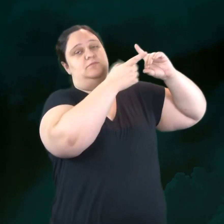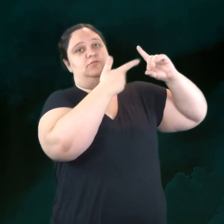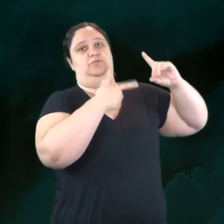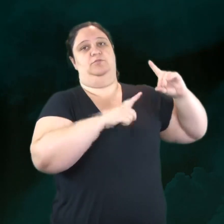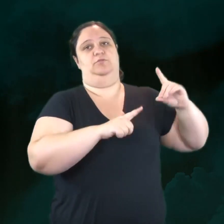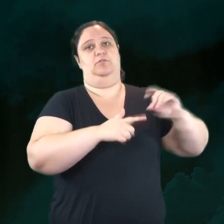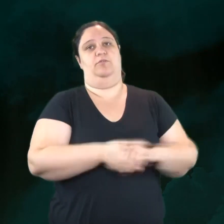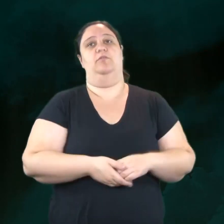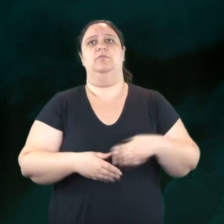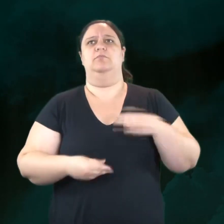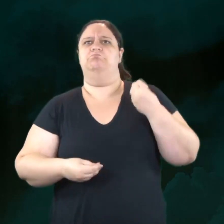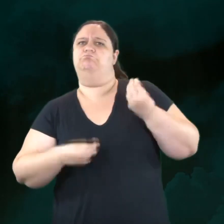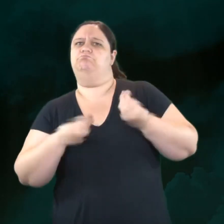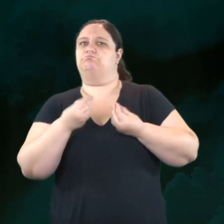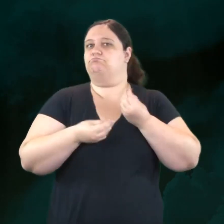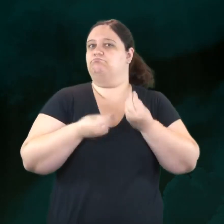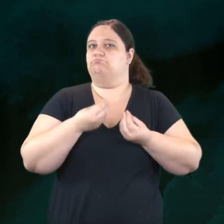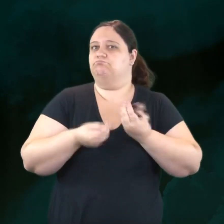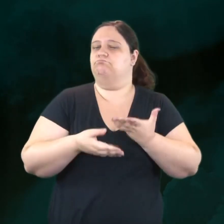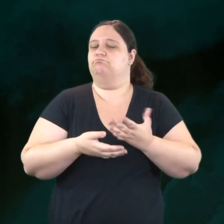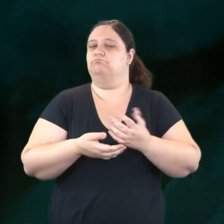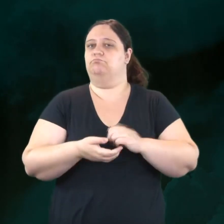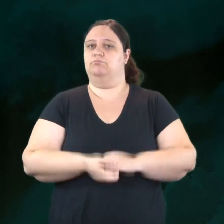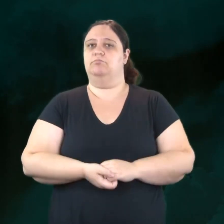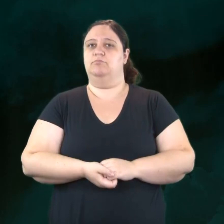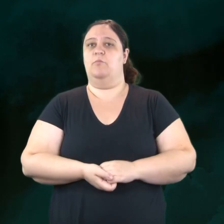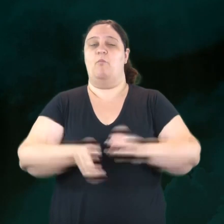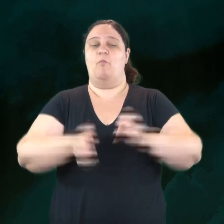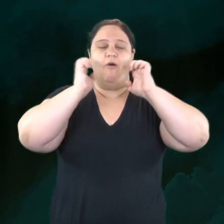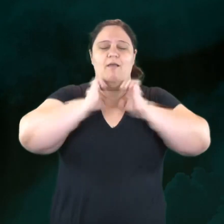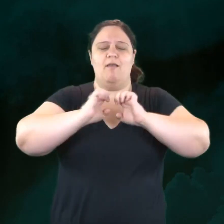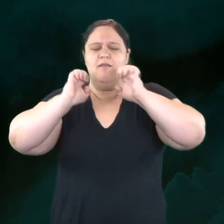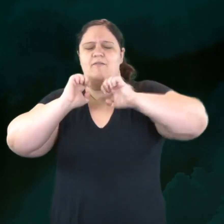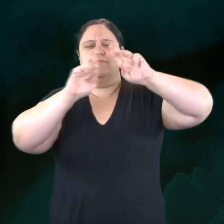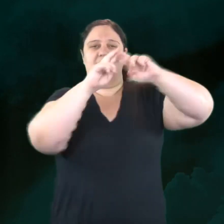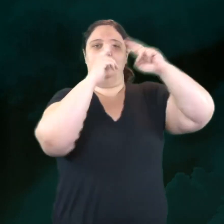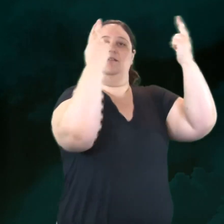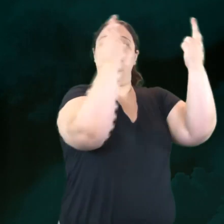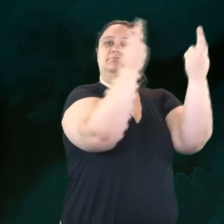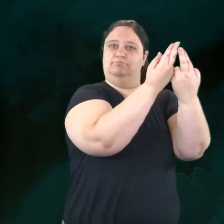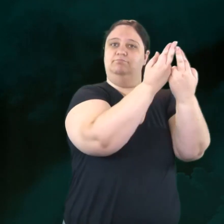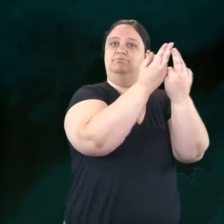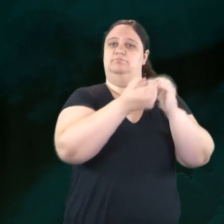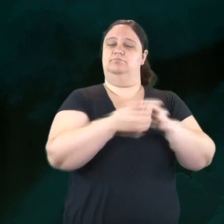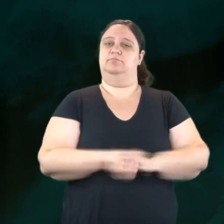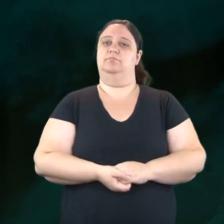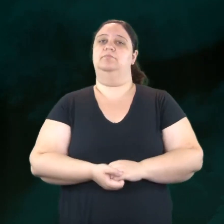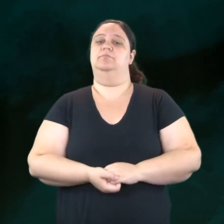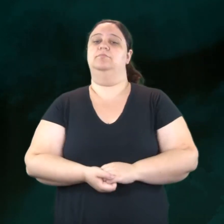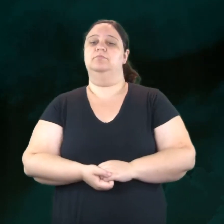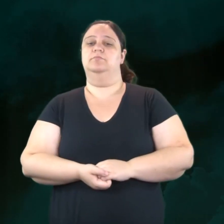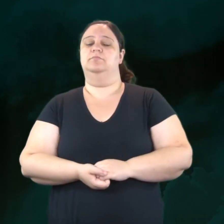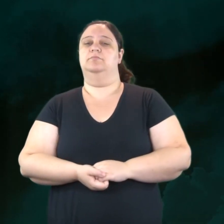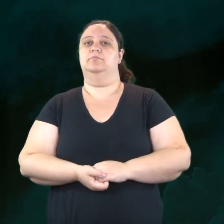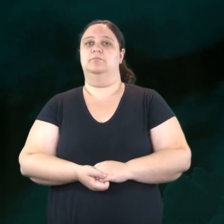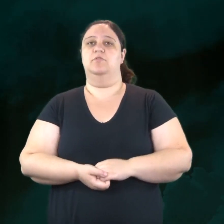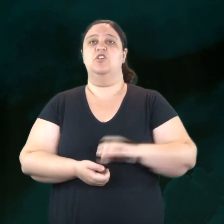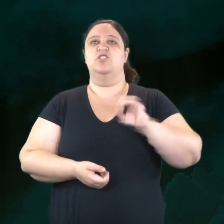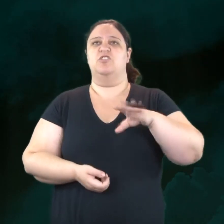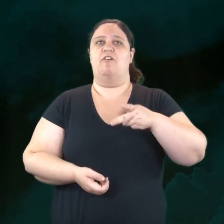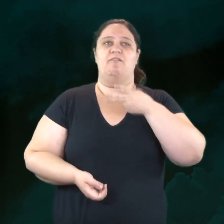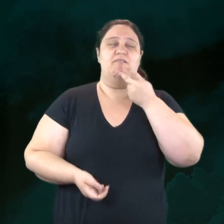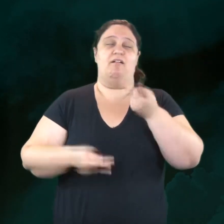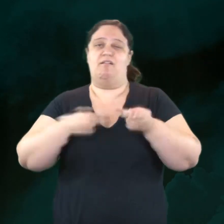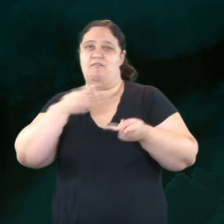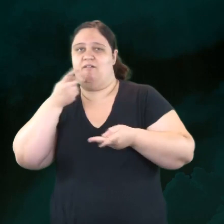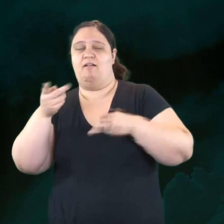Portanto, quem vai reconectar o homem com Deus é o evangelho do reino. O evangelho do reino não é só falar sobre o